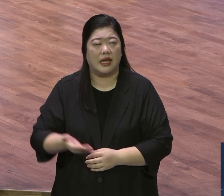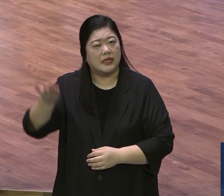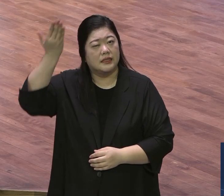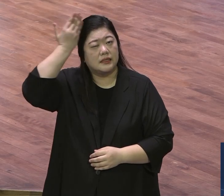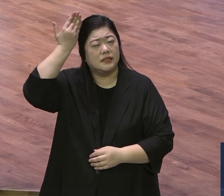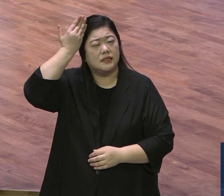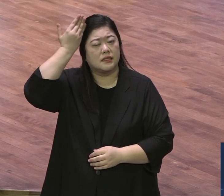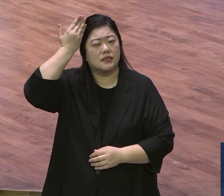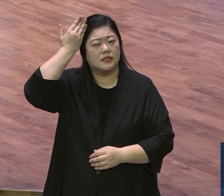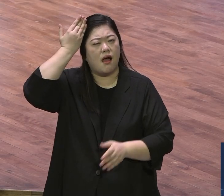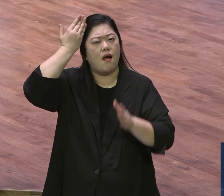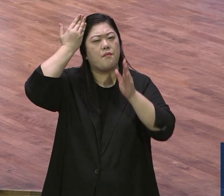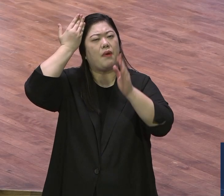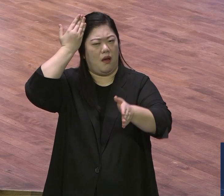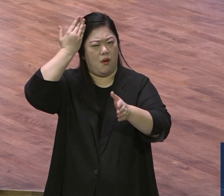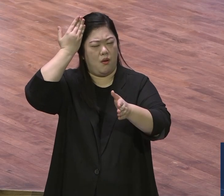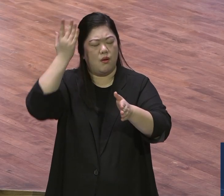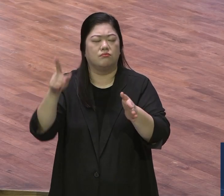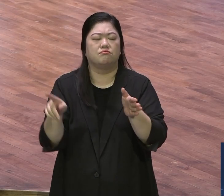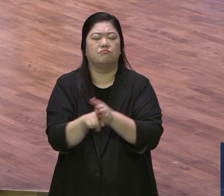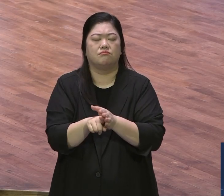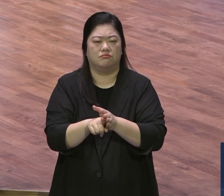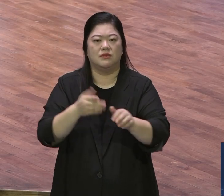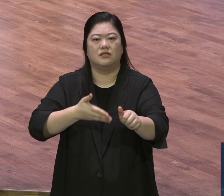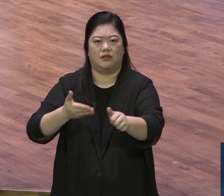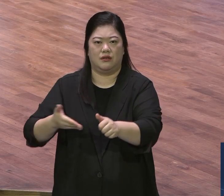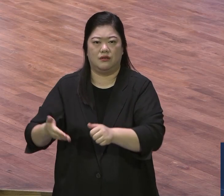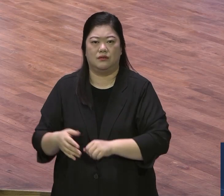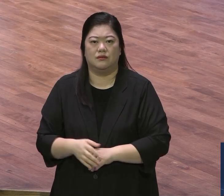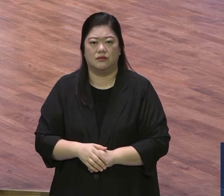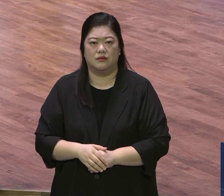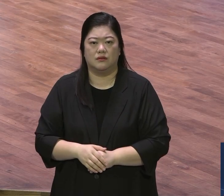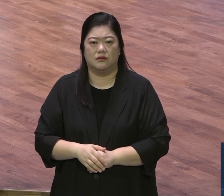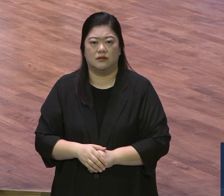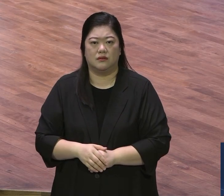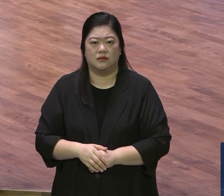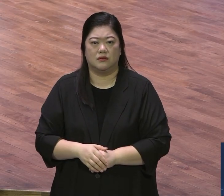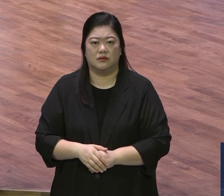방해합니까? 사단이 방해합니까? 속지 마세요.